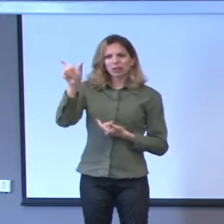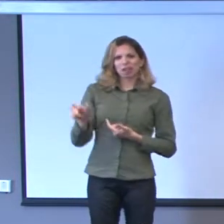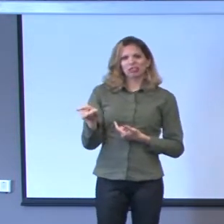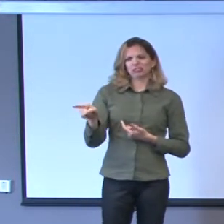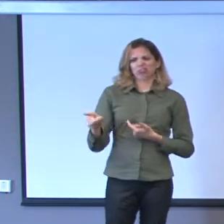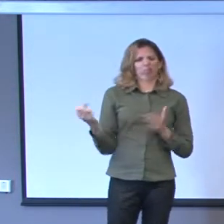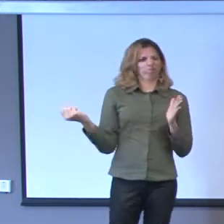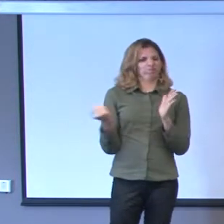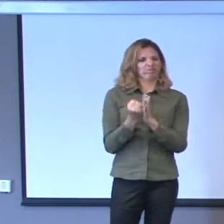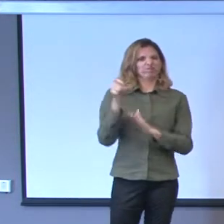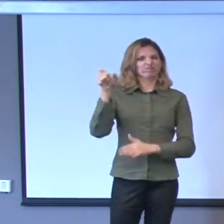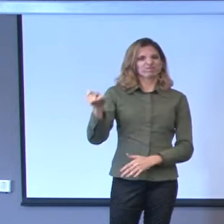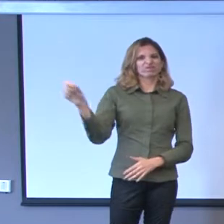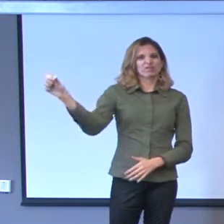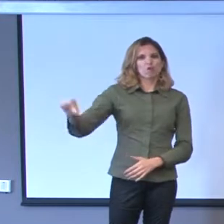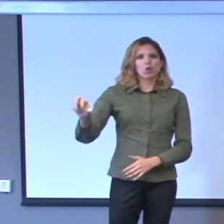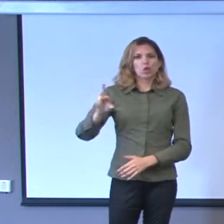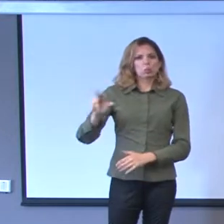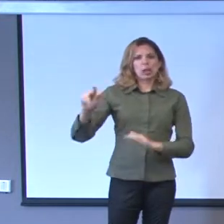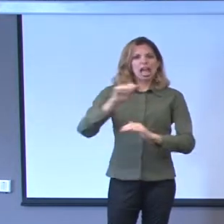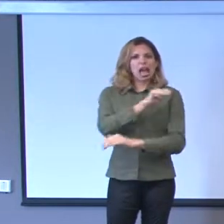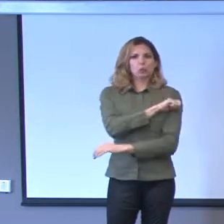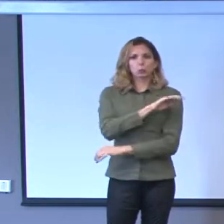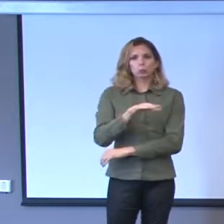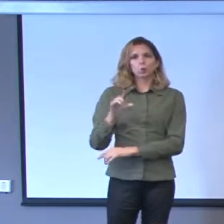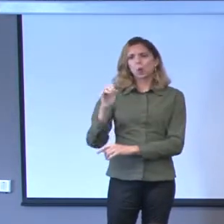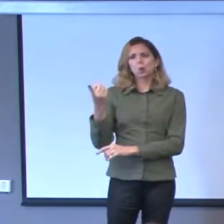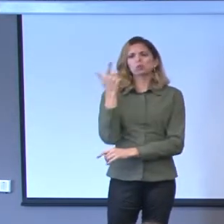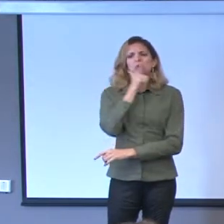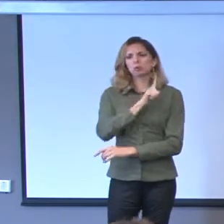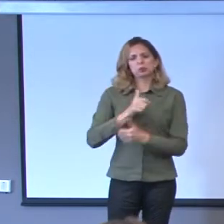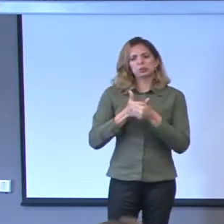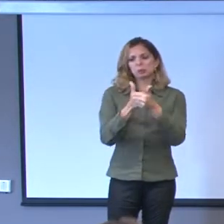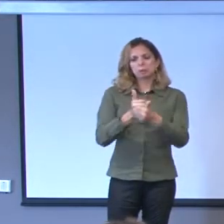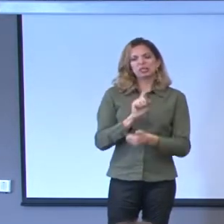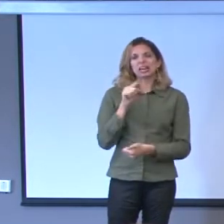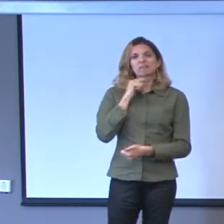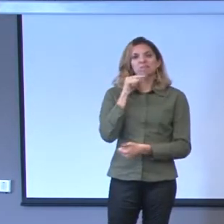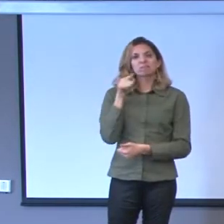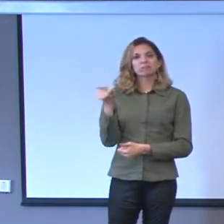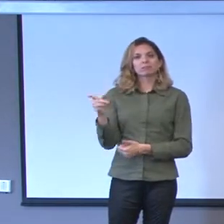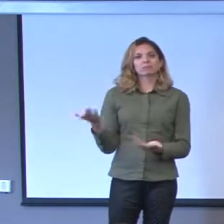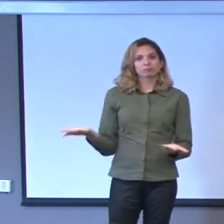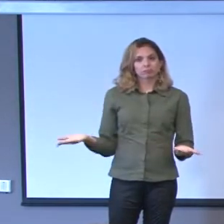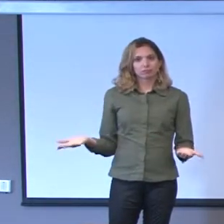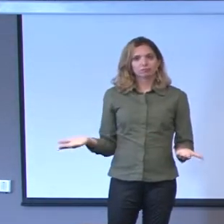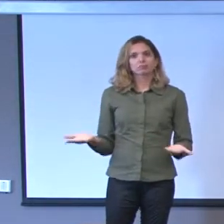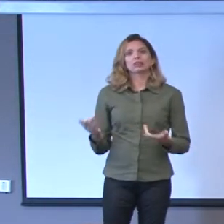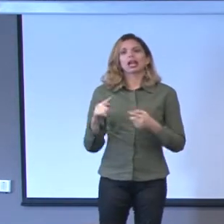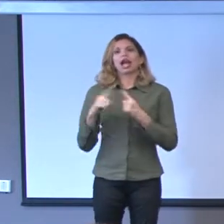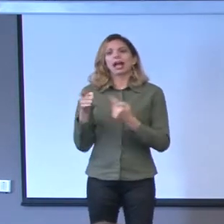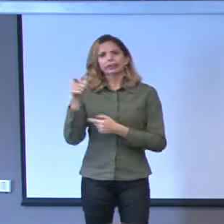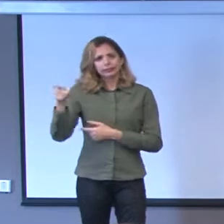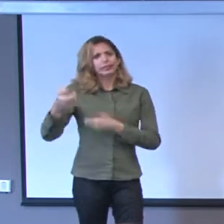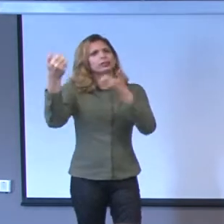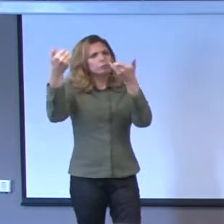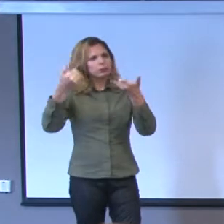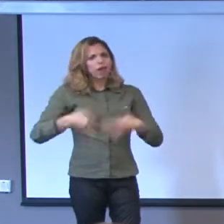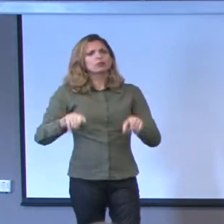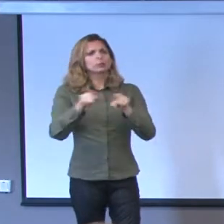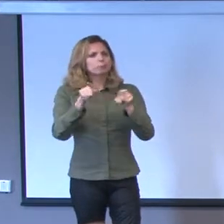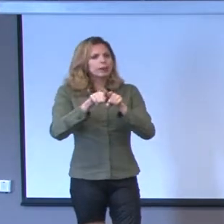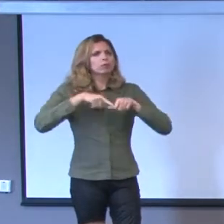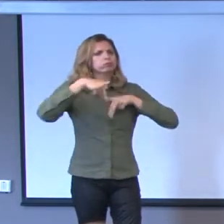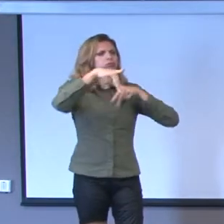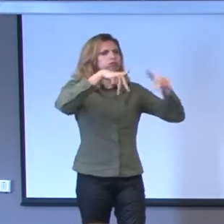pelo fato daquele estereótipo ou ele não era aluno da USP ou ele não teria condições de acompanhar. E aí ele também falava da questão da mobilidade urbana.